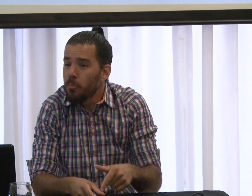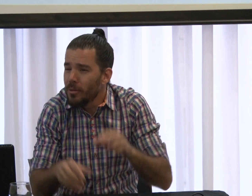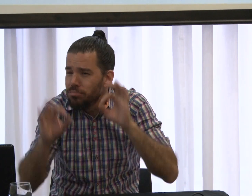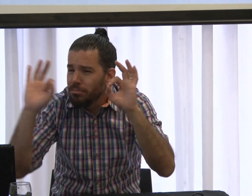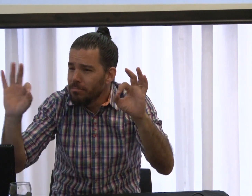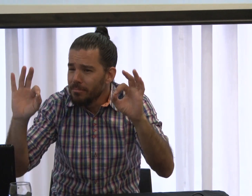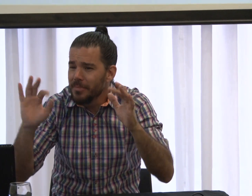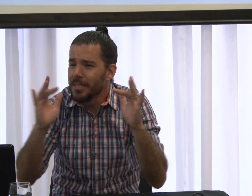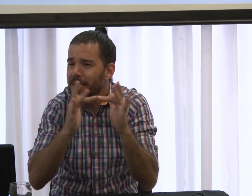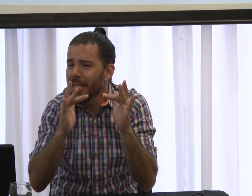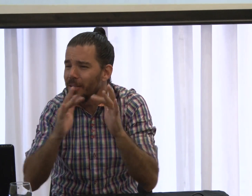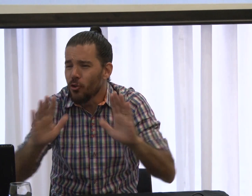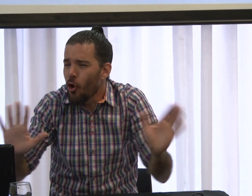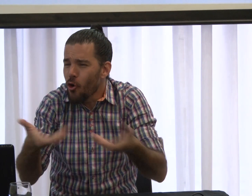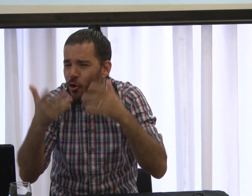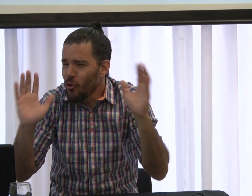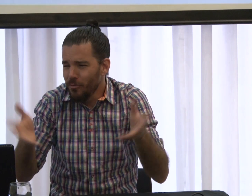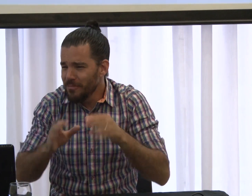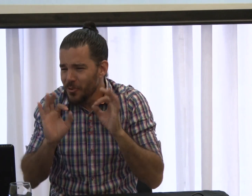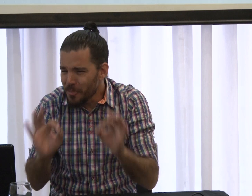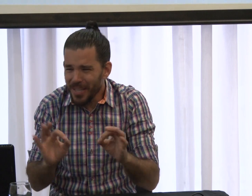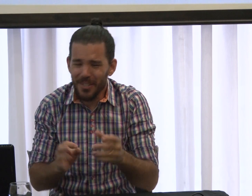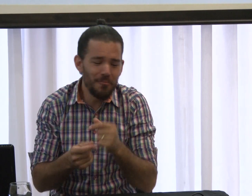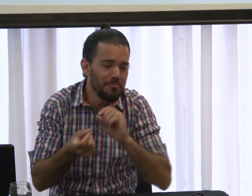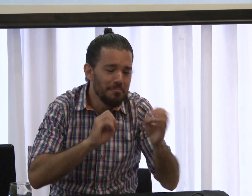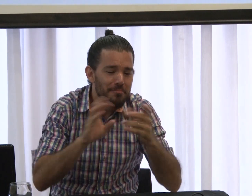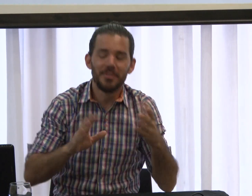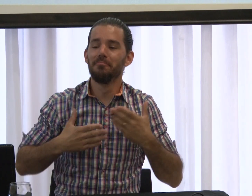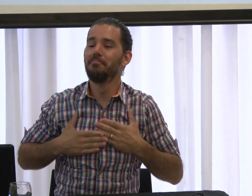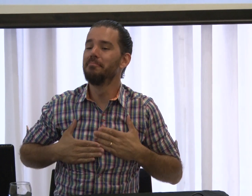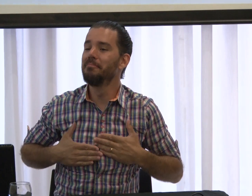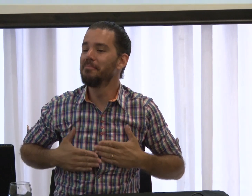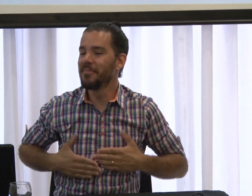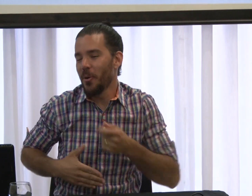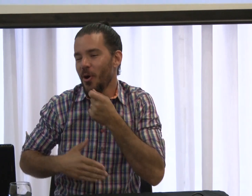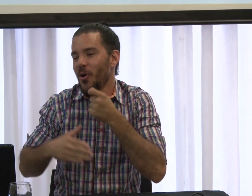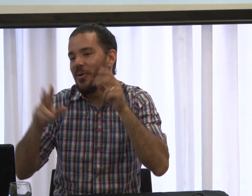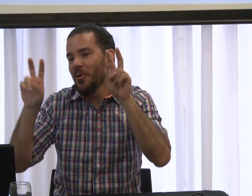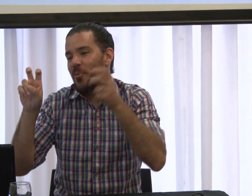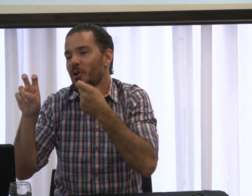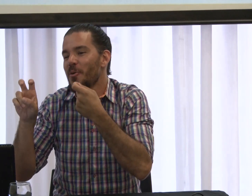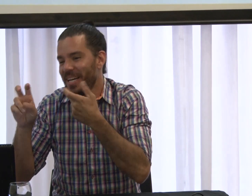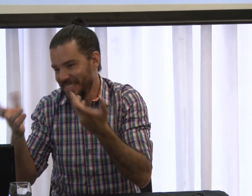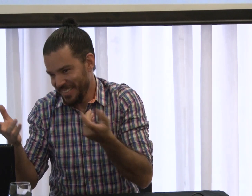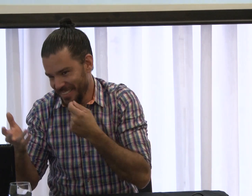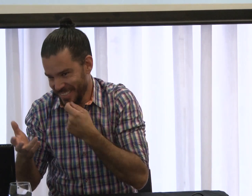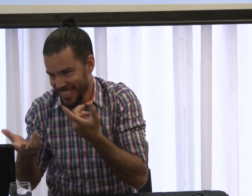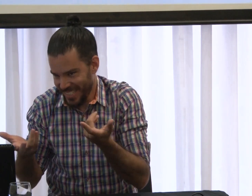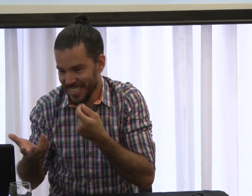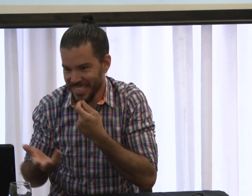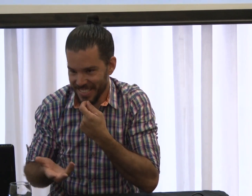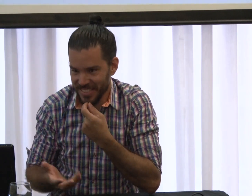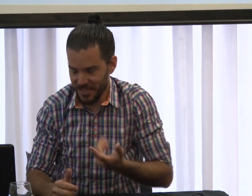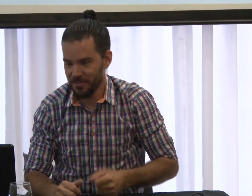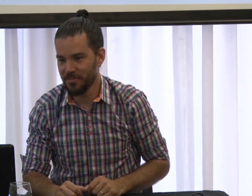El celular. Es cómodo, está completo, tiene todo, tiene internet. Ya está, puedo comunicarme con facilidad. Es un chiste lo que estoy diciendo,